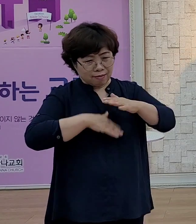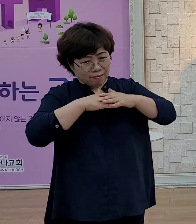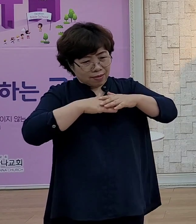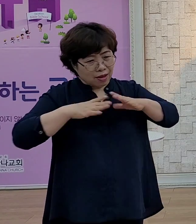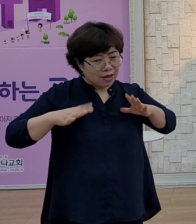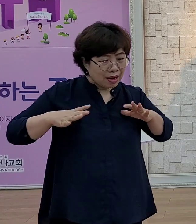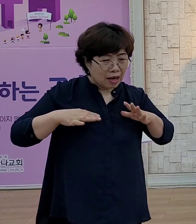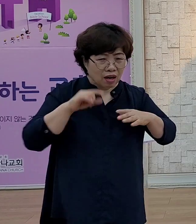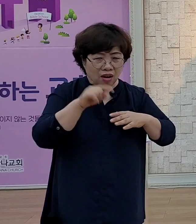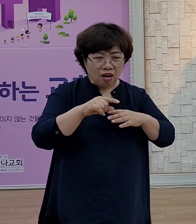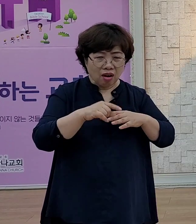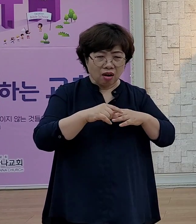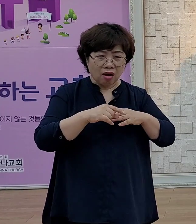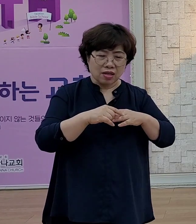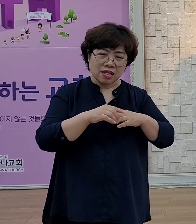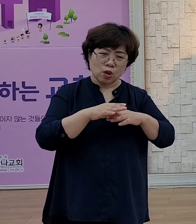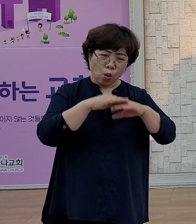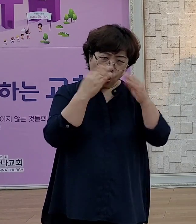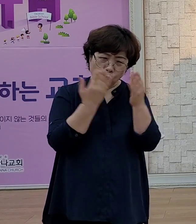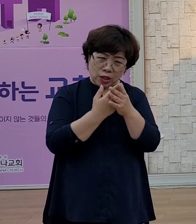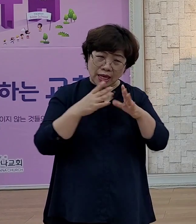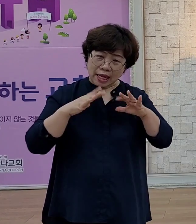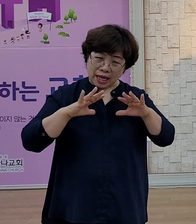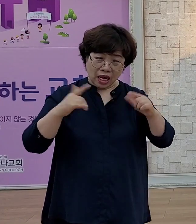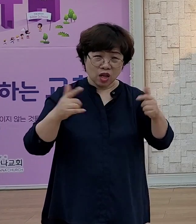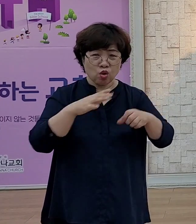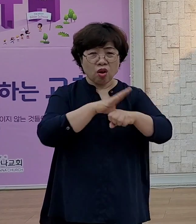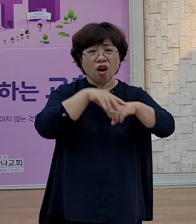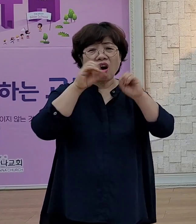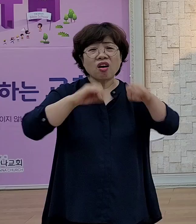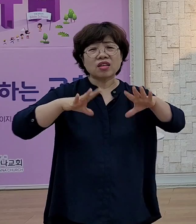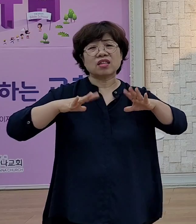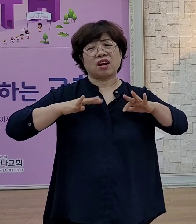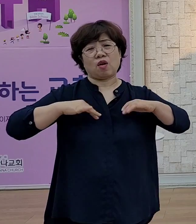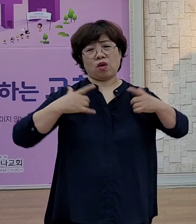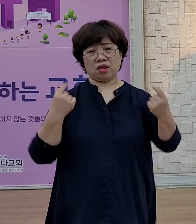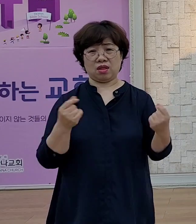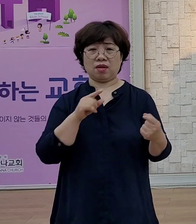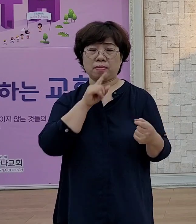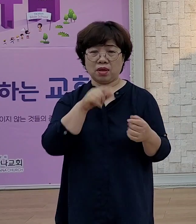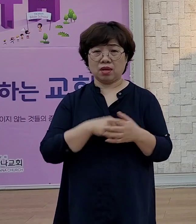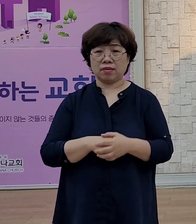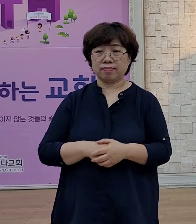사람의 특징은 이 입에서 허탄한 자랑이 나오더라. 여러분, 허탄한 자랑이 뭐예요?